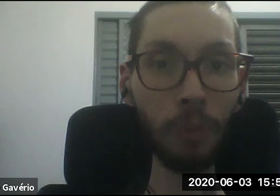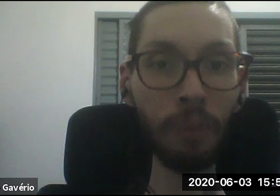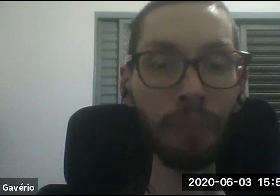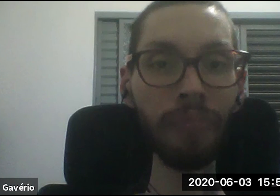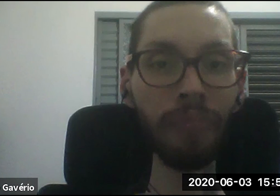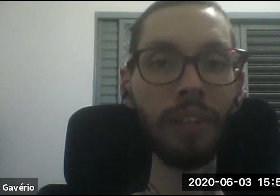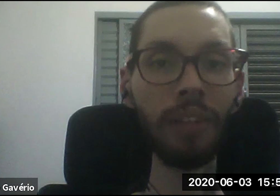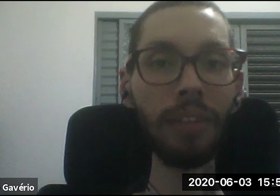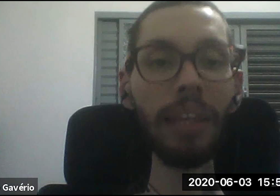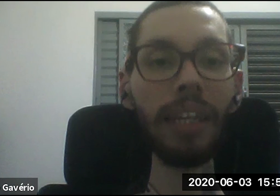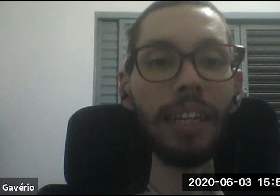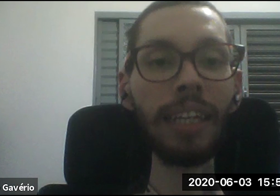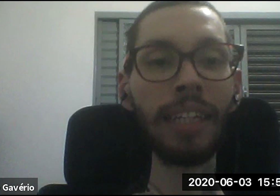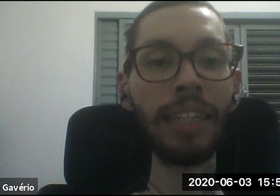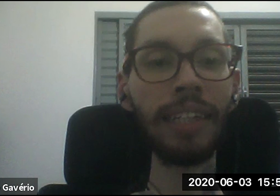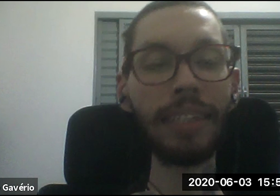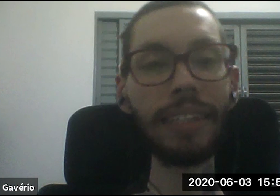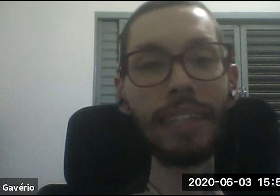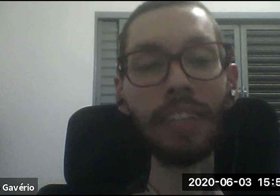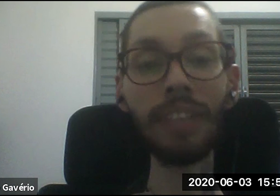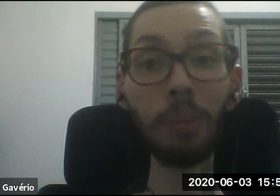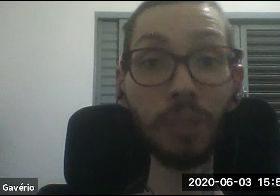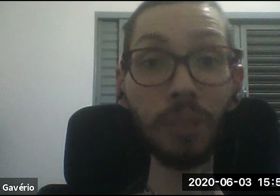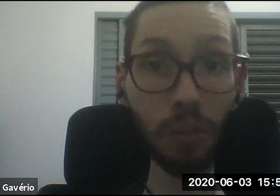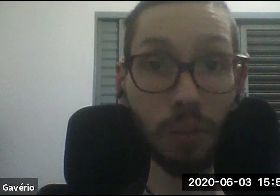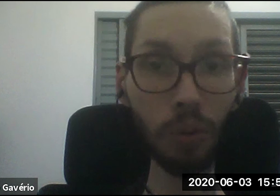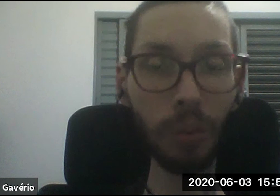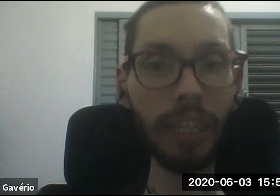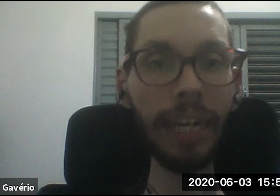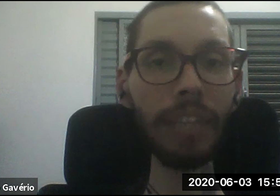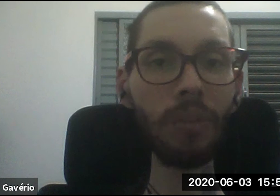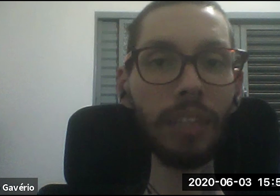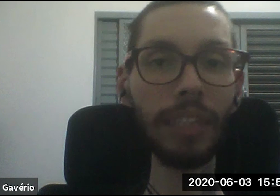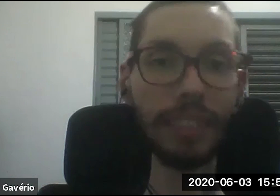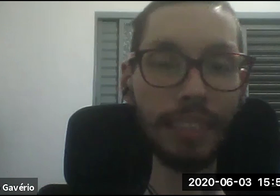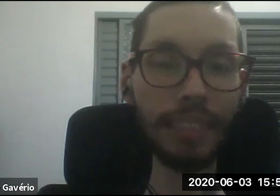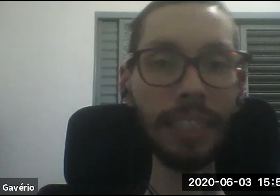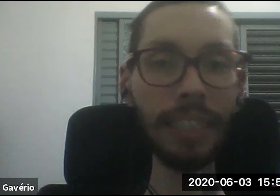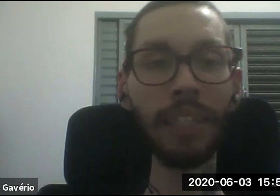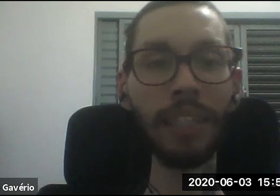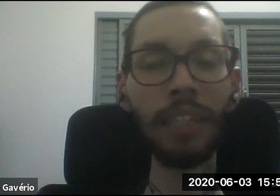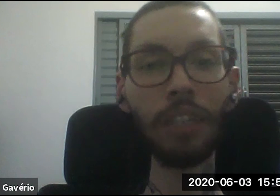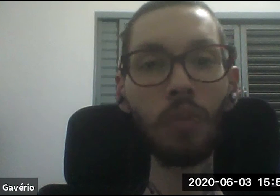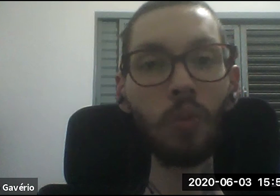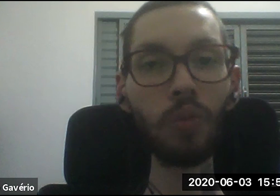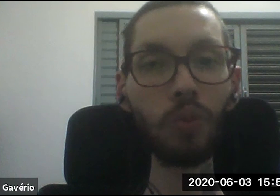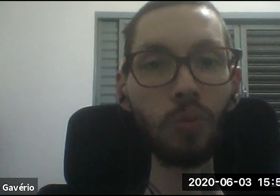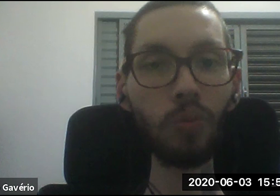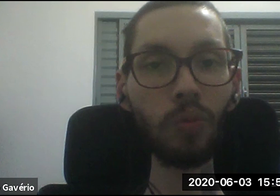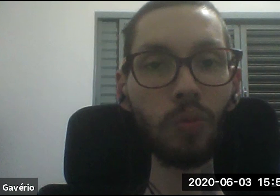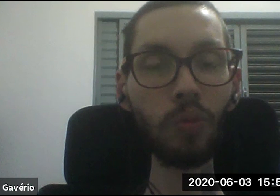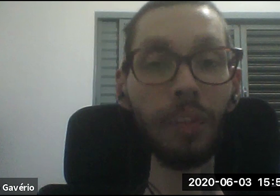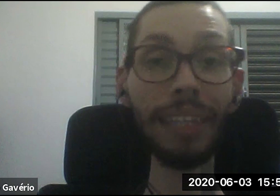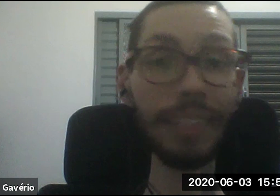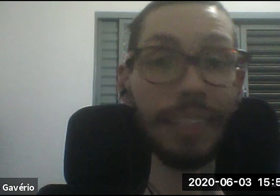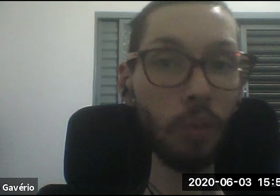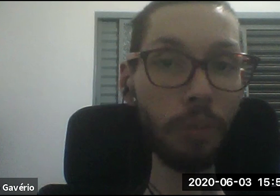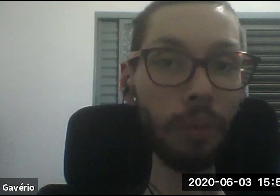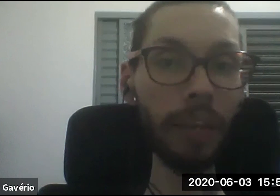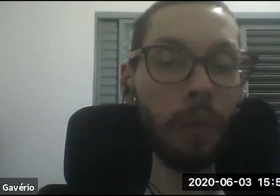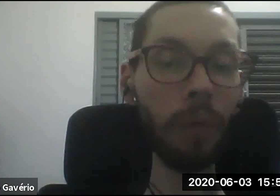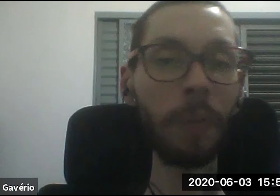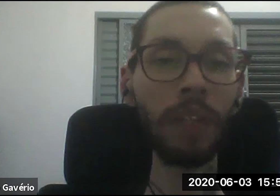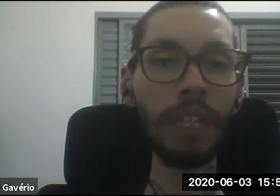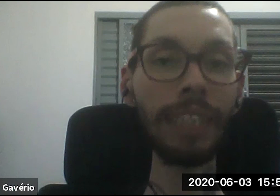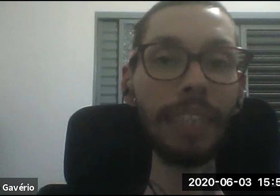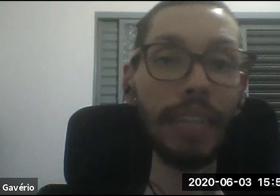cuidado, né, a distribuição do cuidado que necessita de uma interação